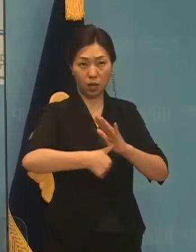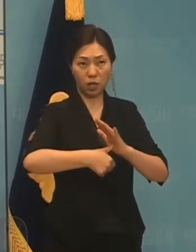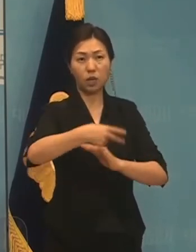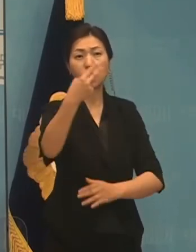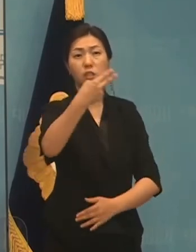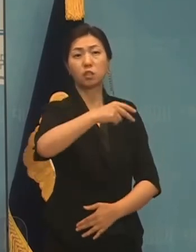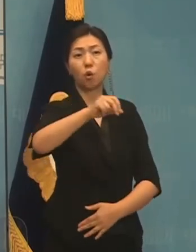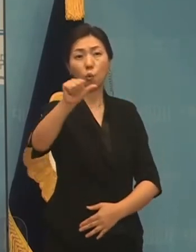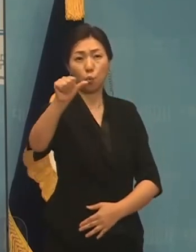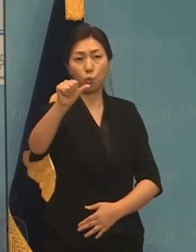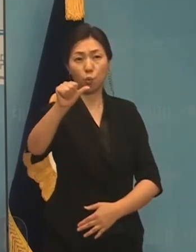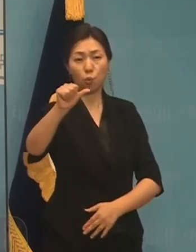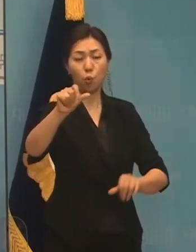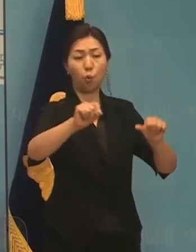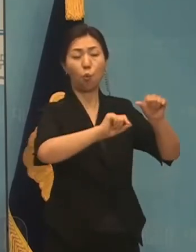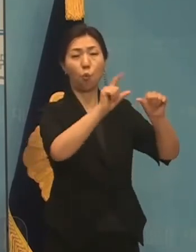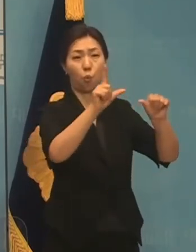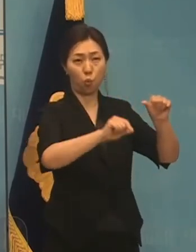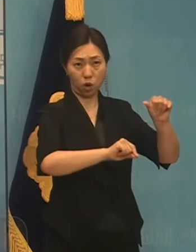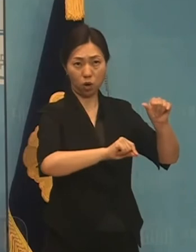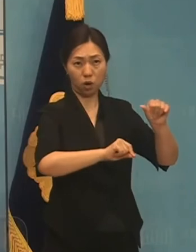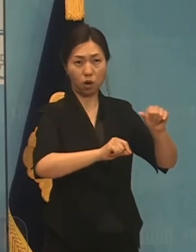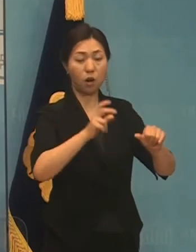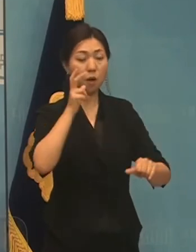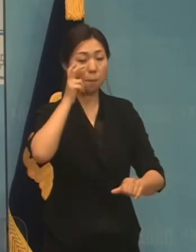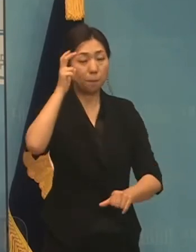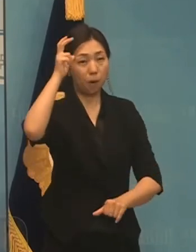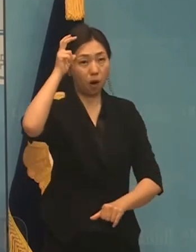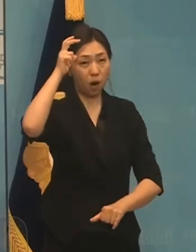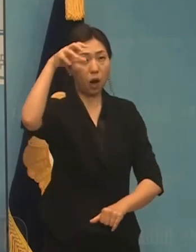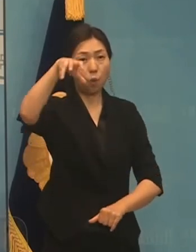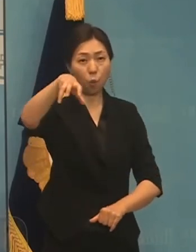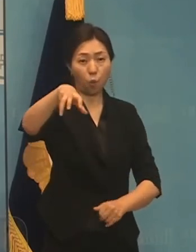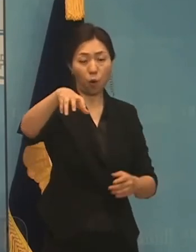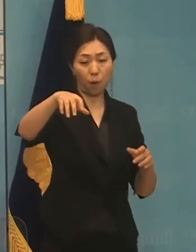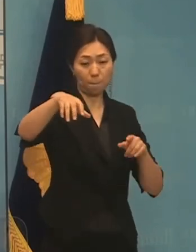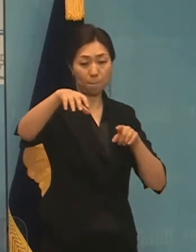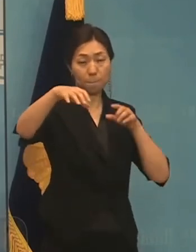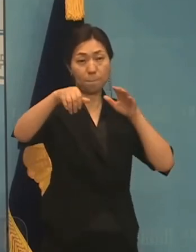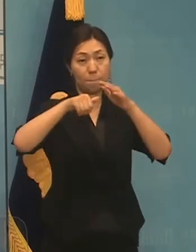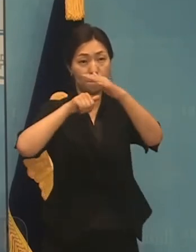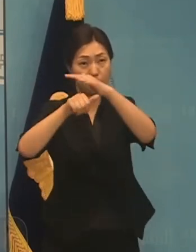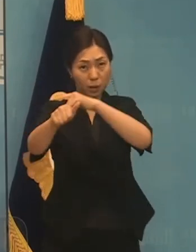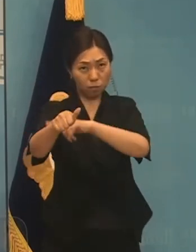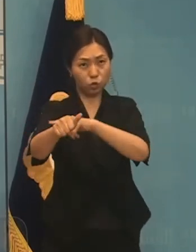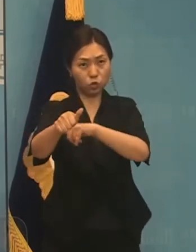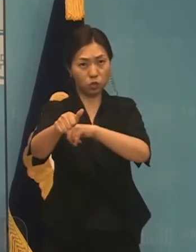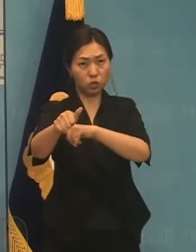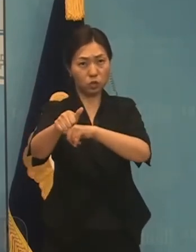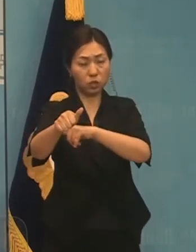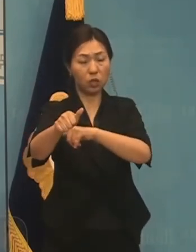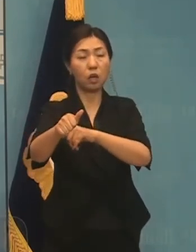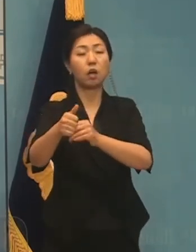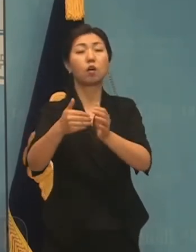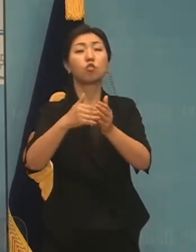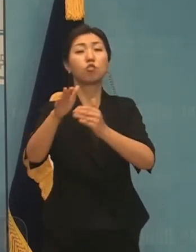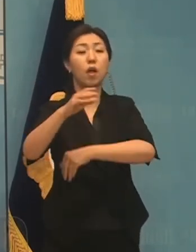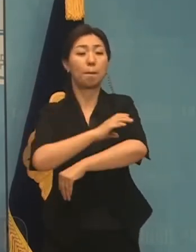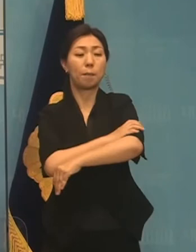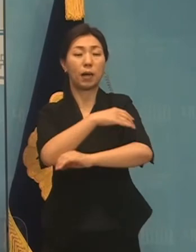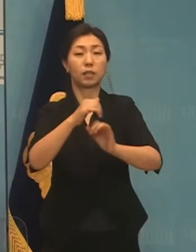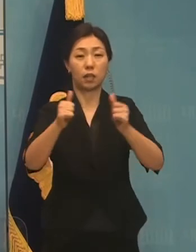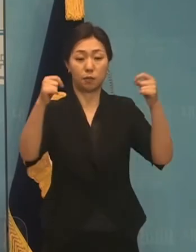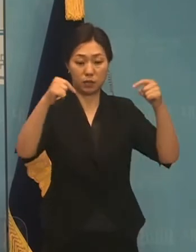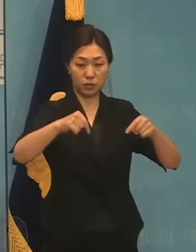2005년 5월 평양에 가서 고위 당국자들과 협상하여